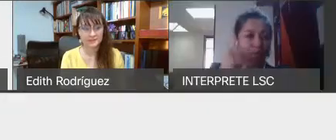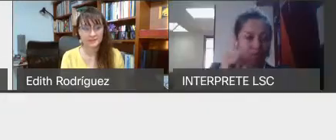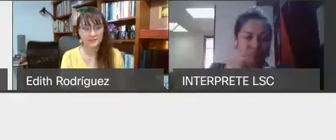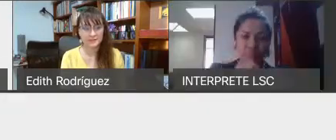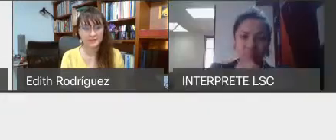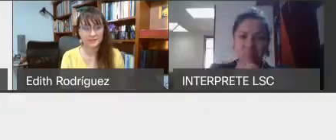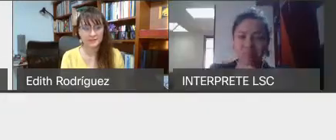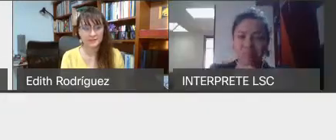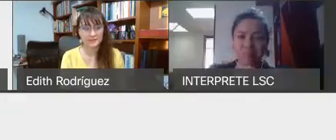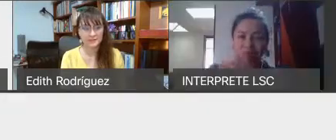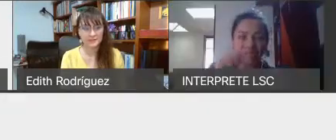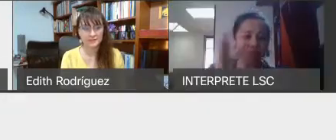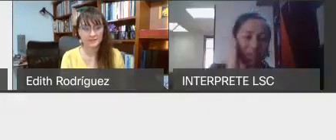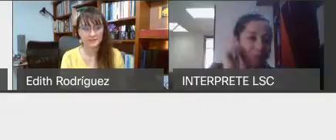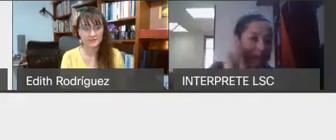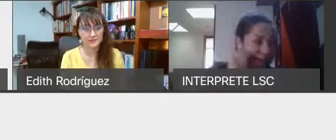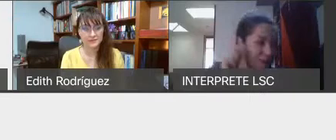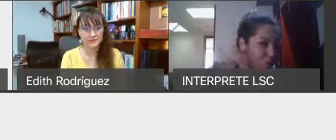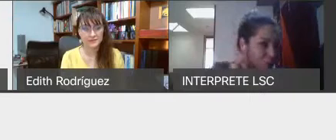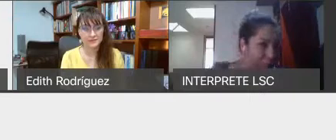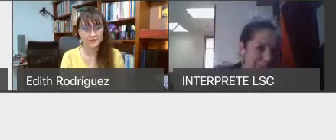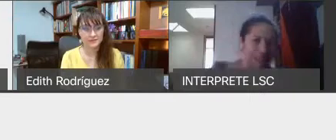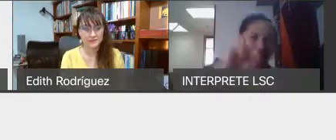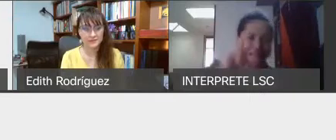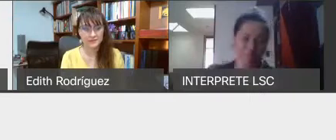a ver cómo se oye, porfa. Listo, listo.